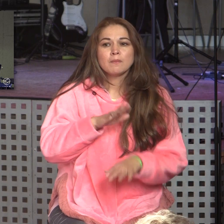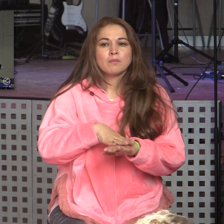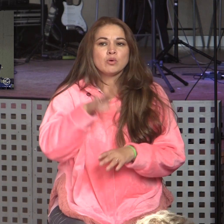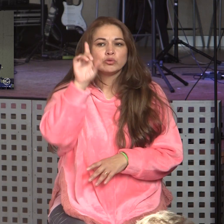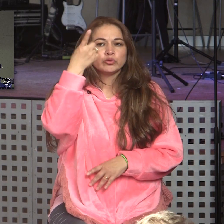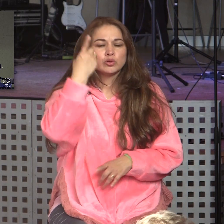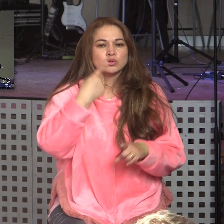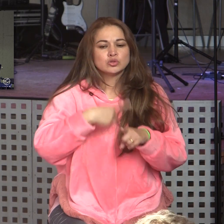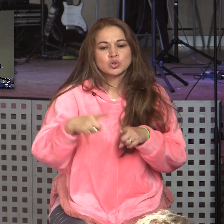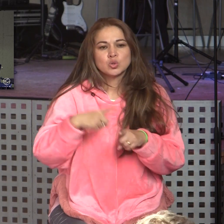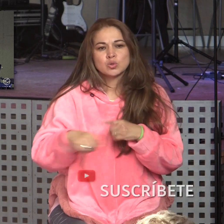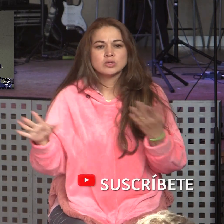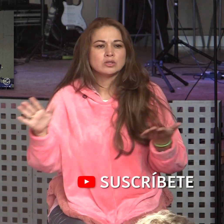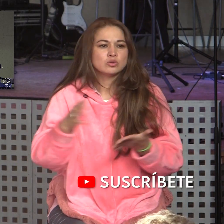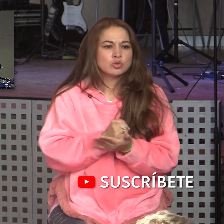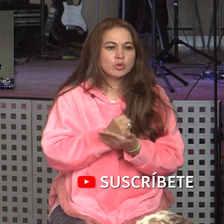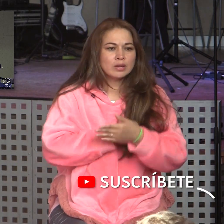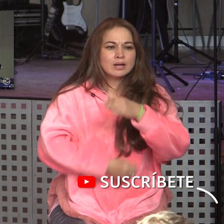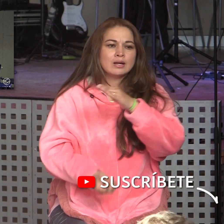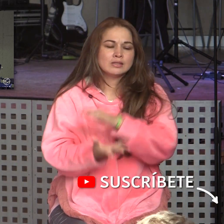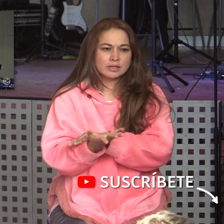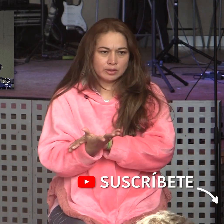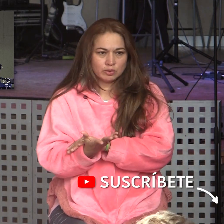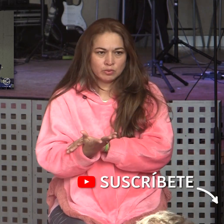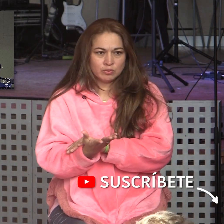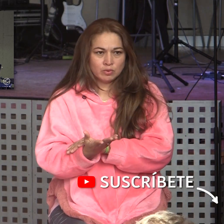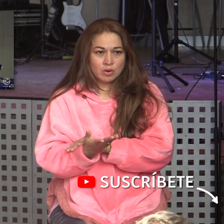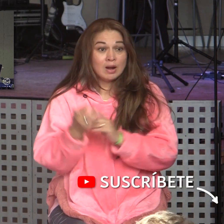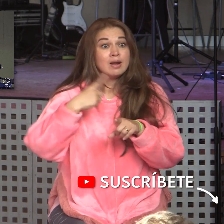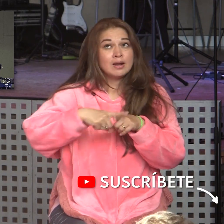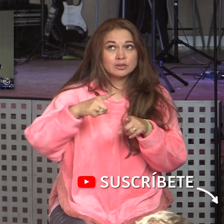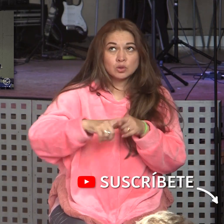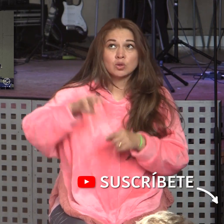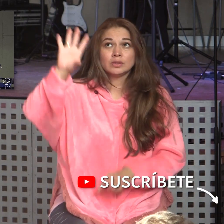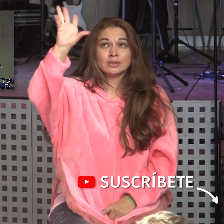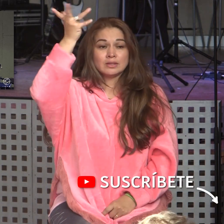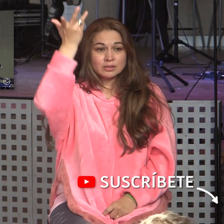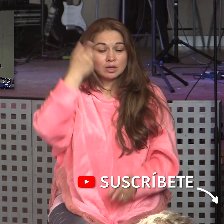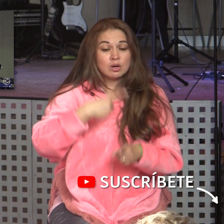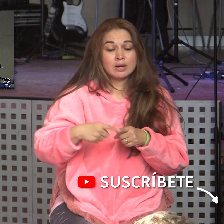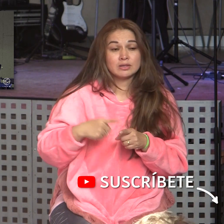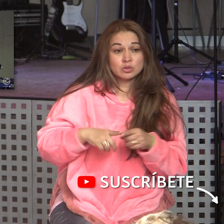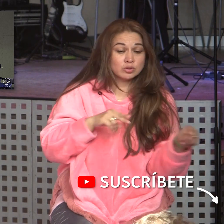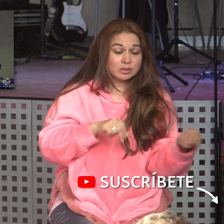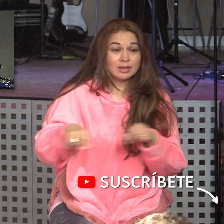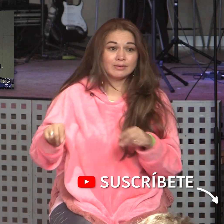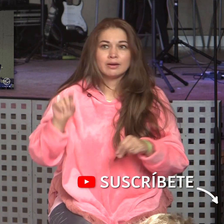todas las cosas en el cielo y en la tierra,